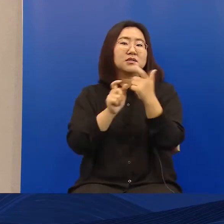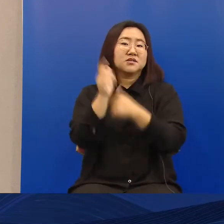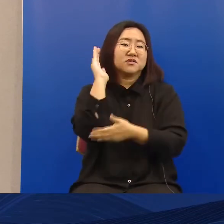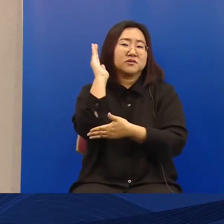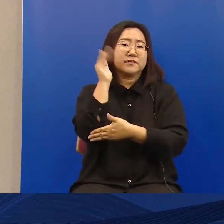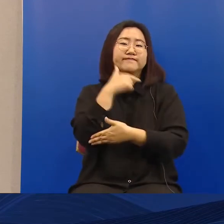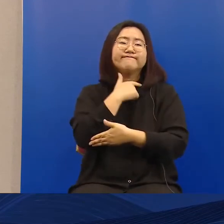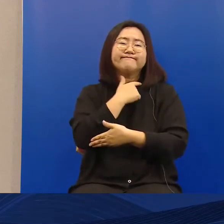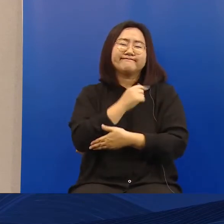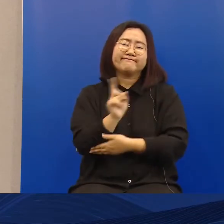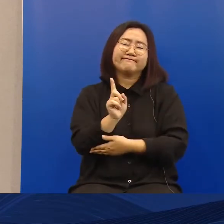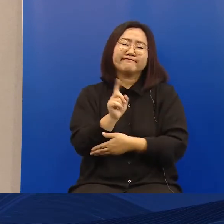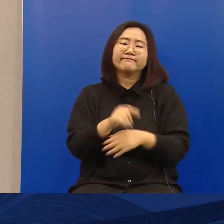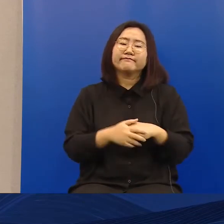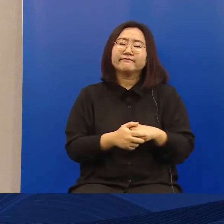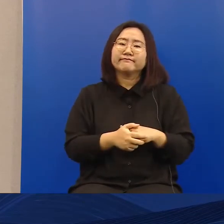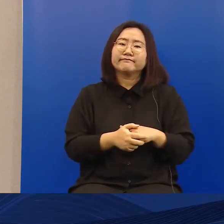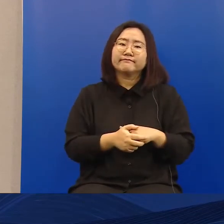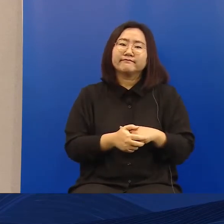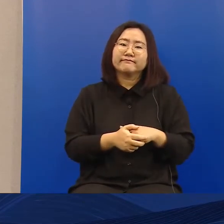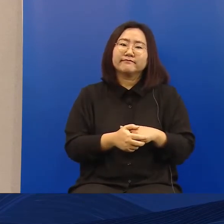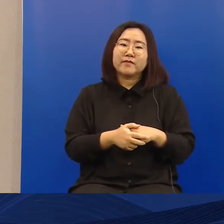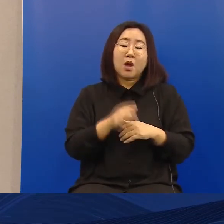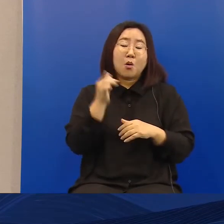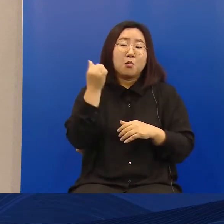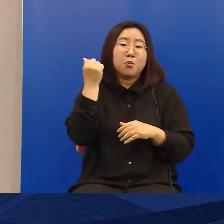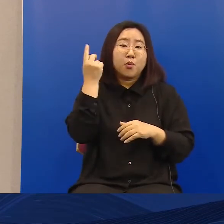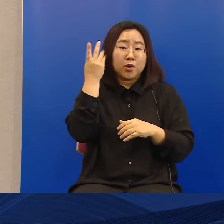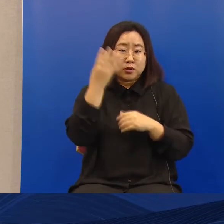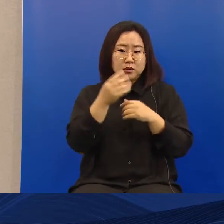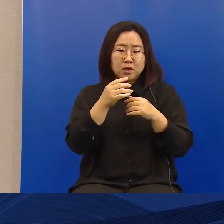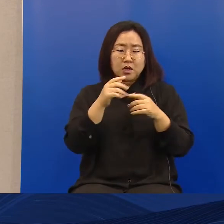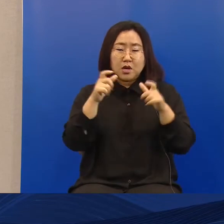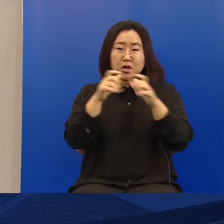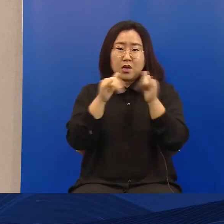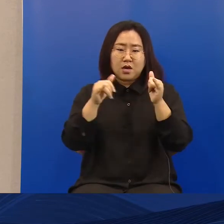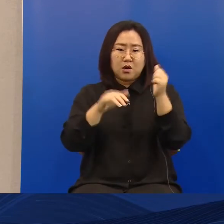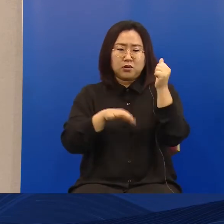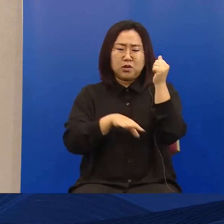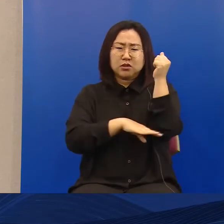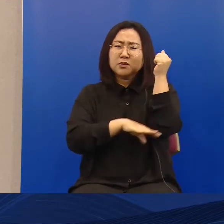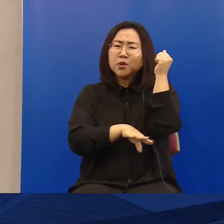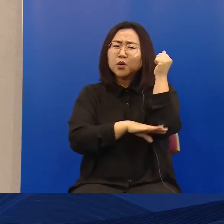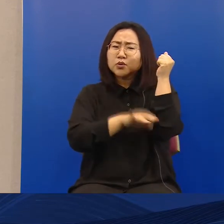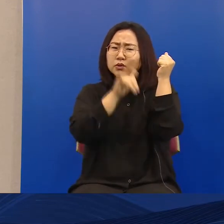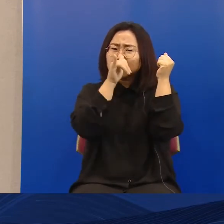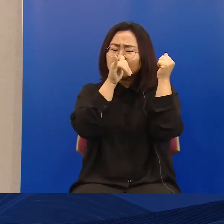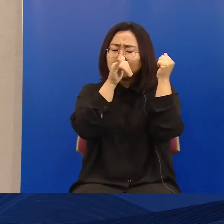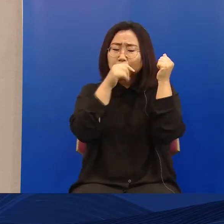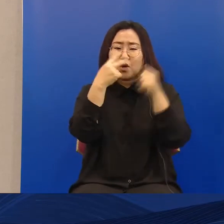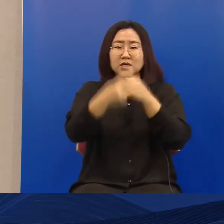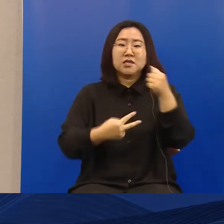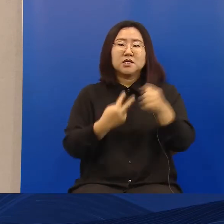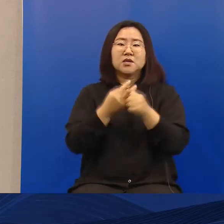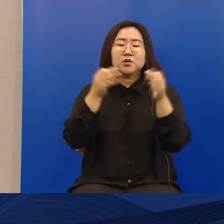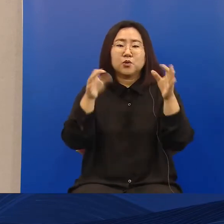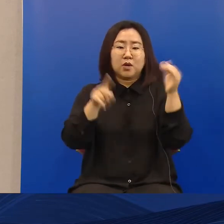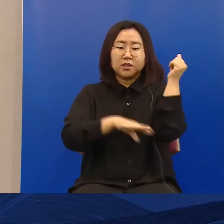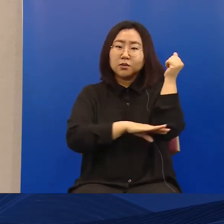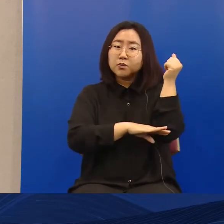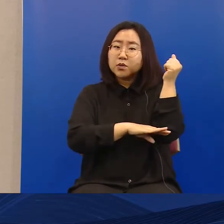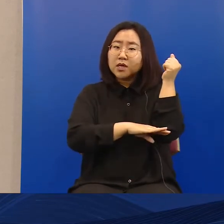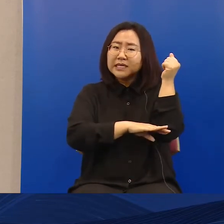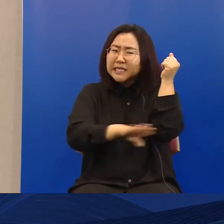거는요. 자, 몇 년 동안 커뮤니티 통역에 대한 표준이 있었습니다. 그리고 지난 2년 동안 이